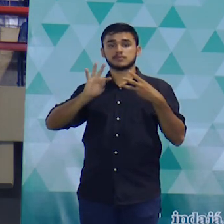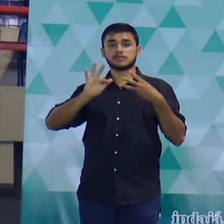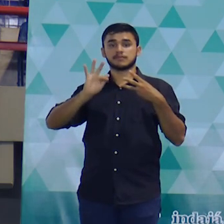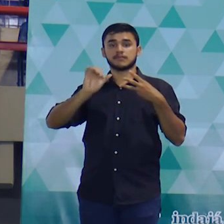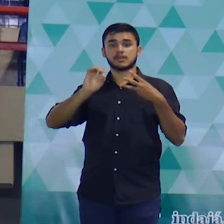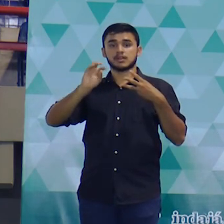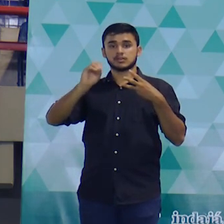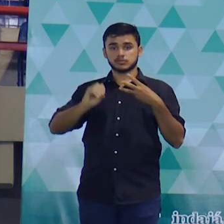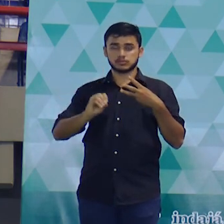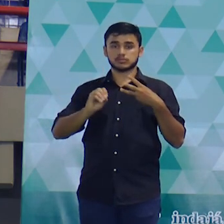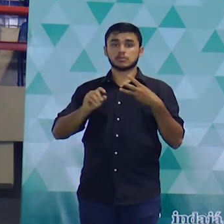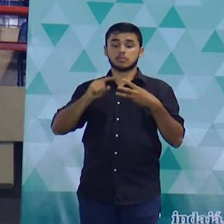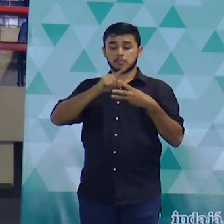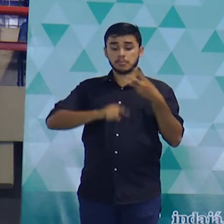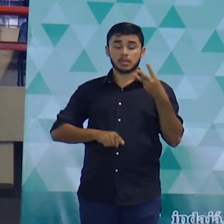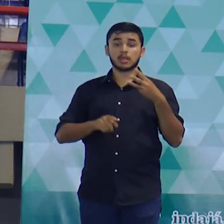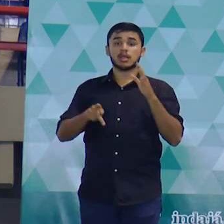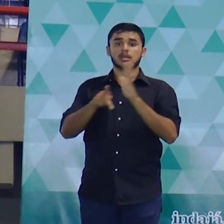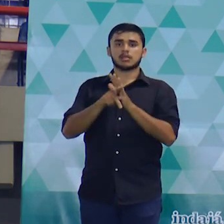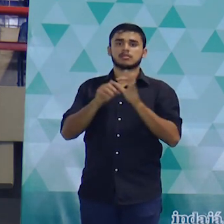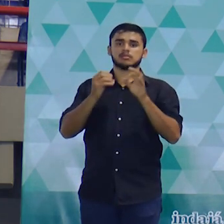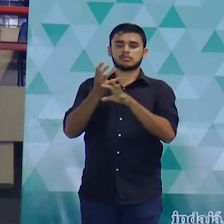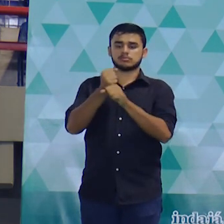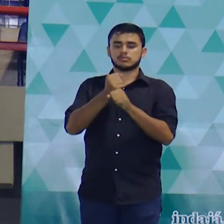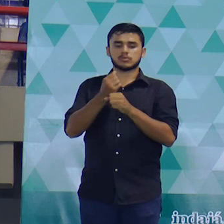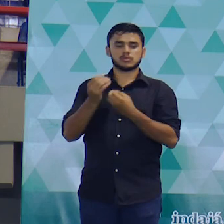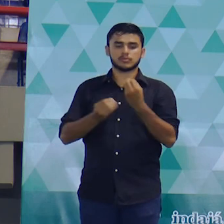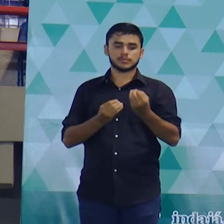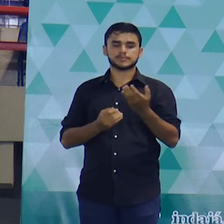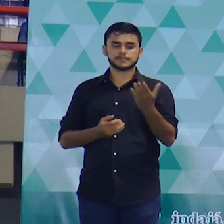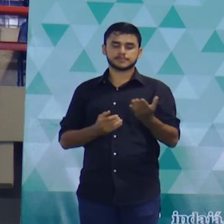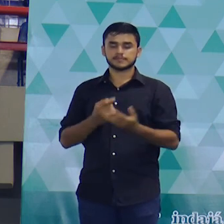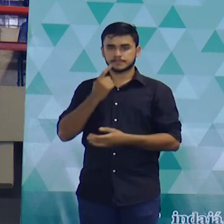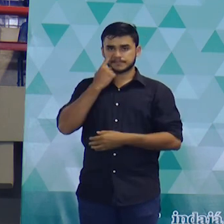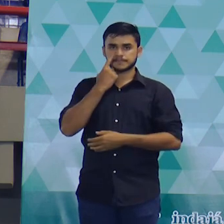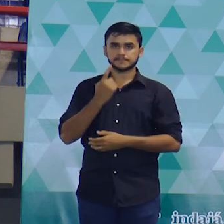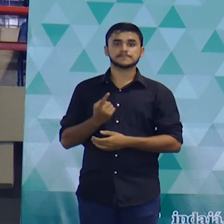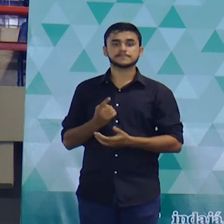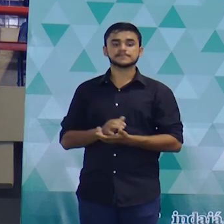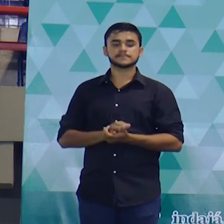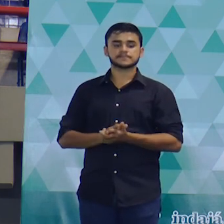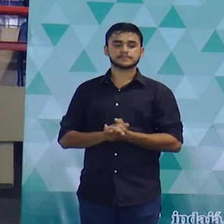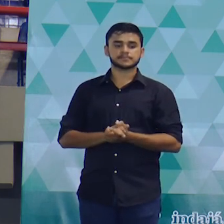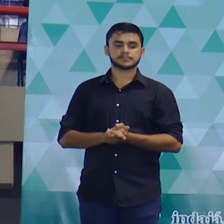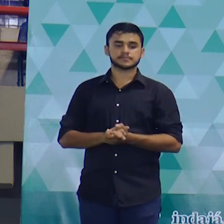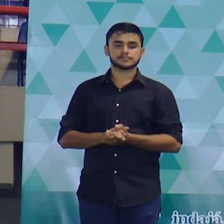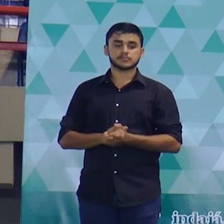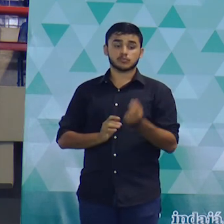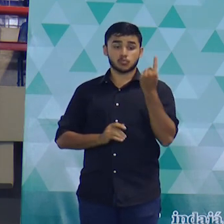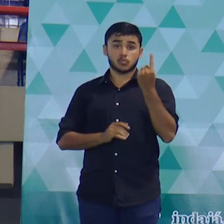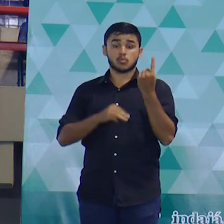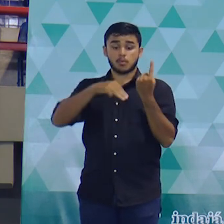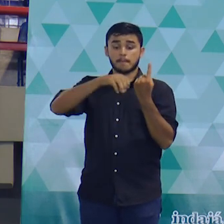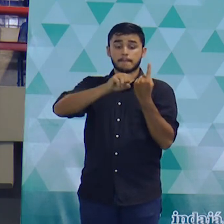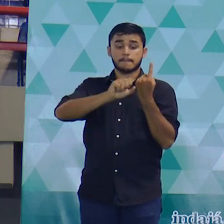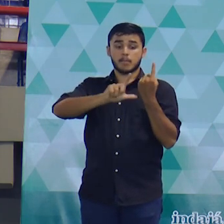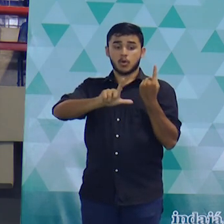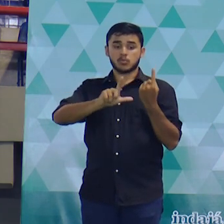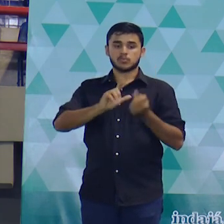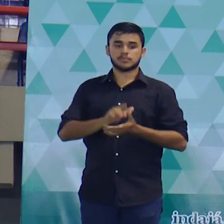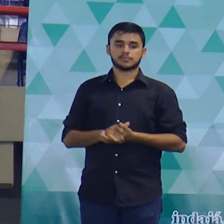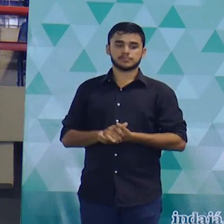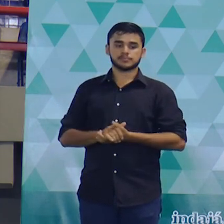dada pelos coeficientes, ó. Observem. É 1 mol de hidroxiapatita